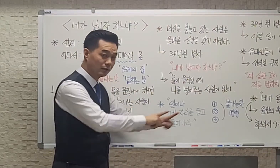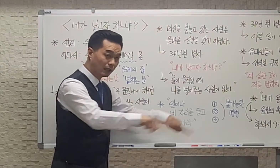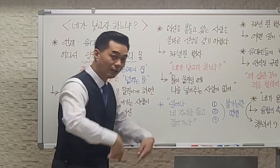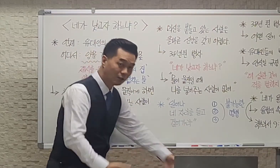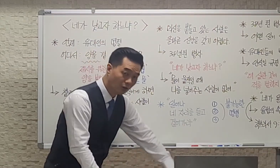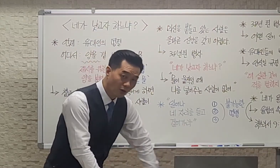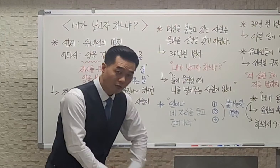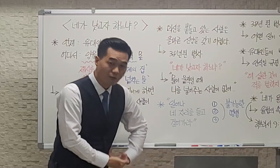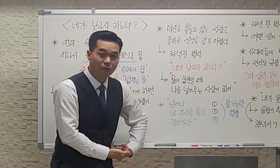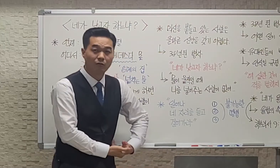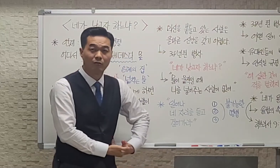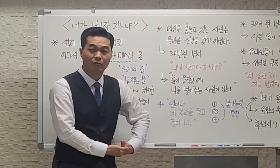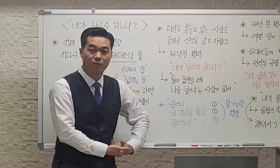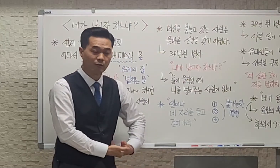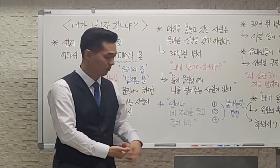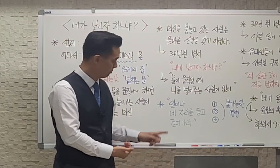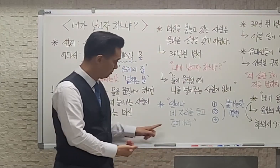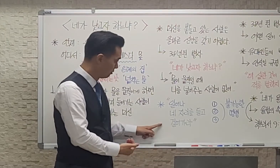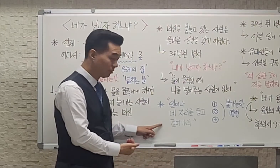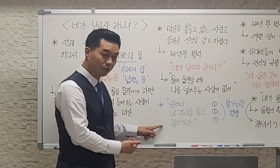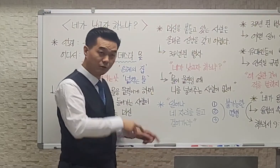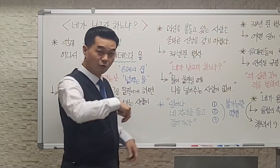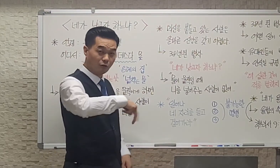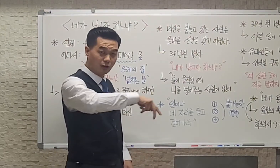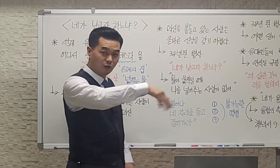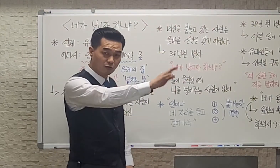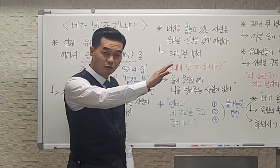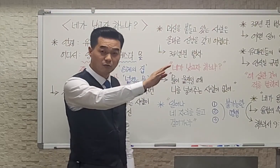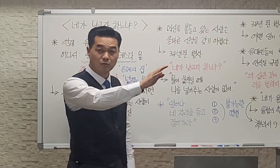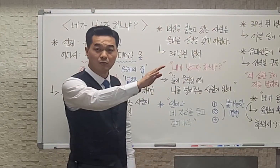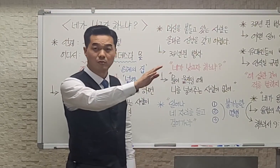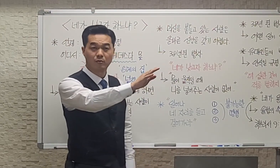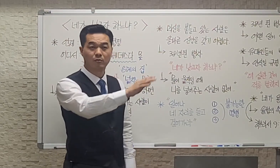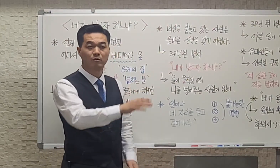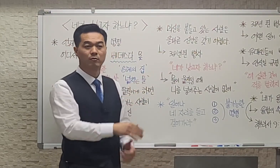자리를 들어요? 그리고 걸어가요?